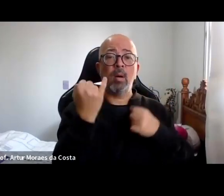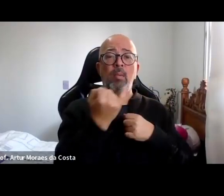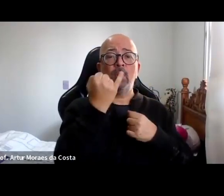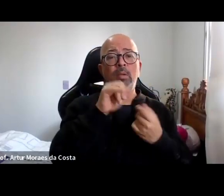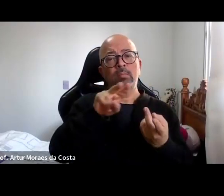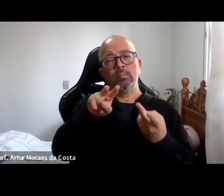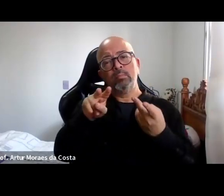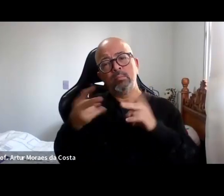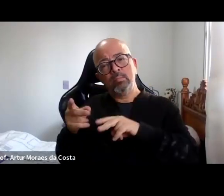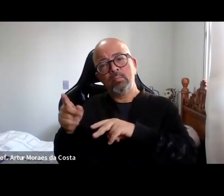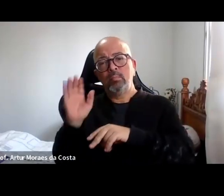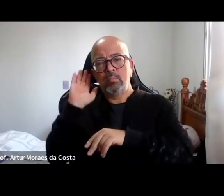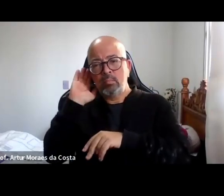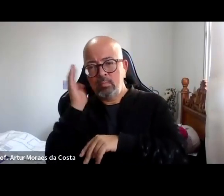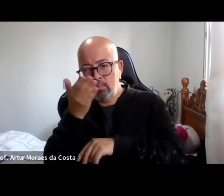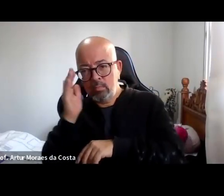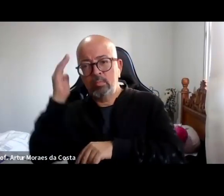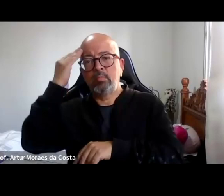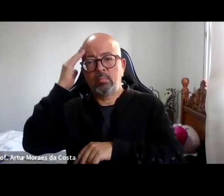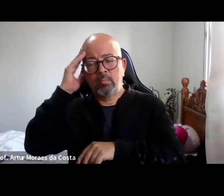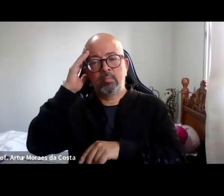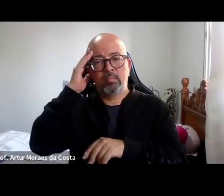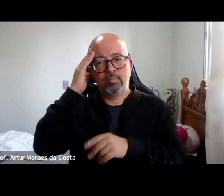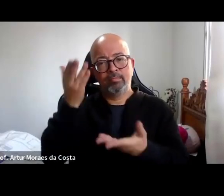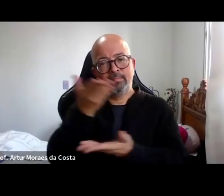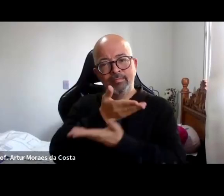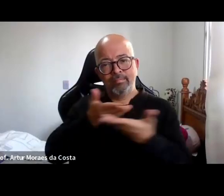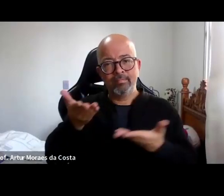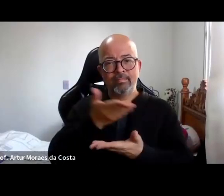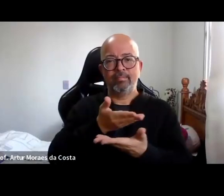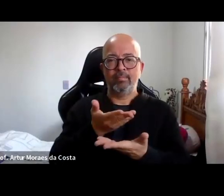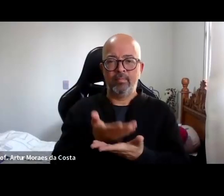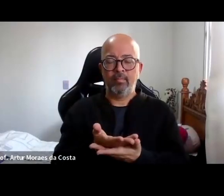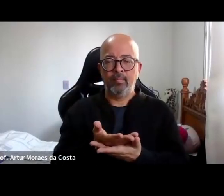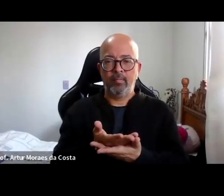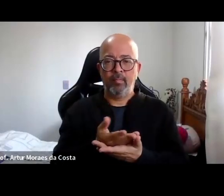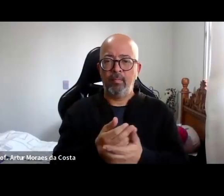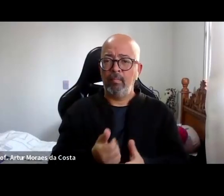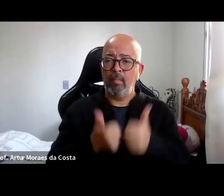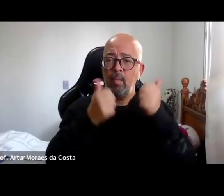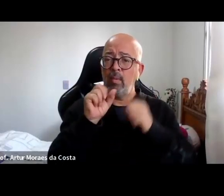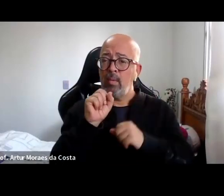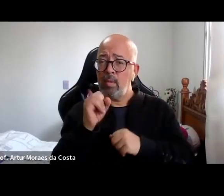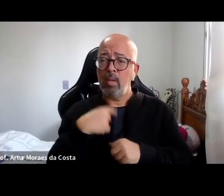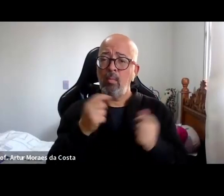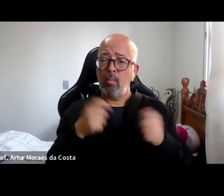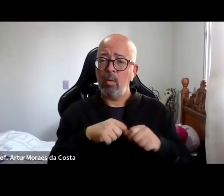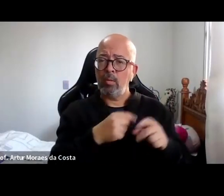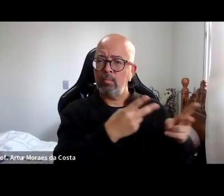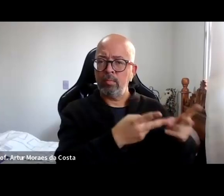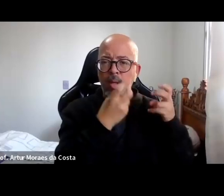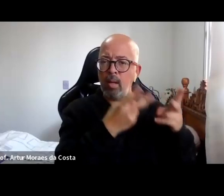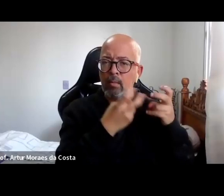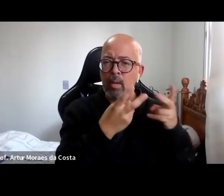situación lo ideal es que yo pueda describir de manera que ella sepa Cómo interactuar con el espacio con las person en el